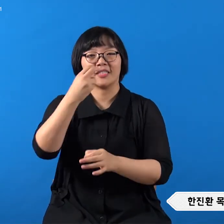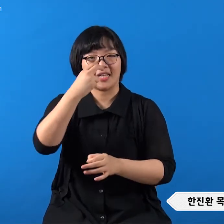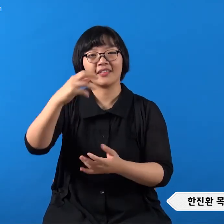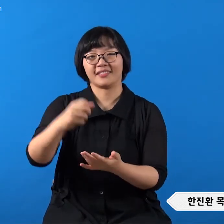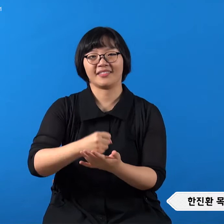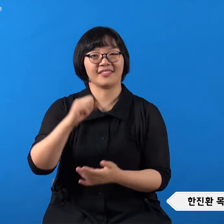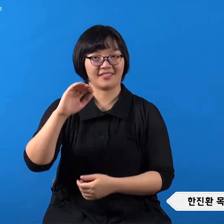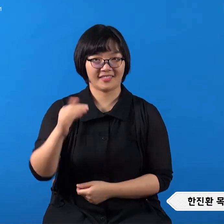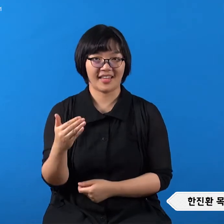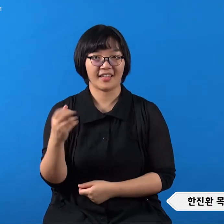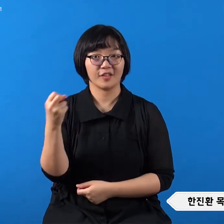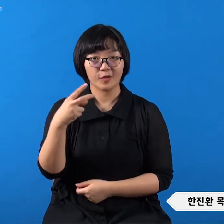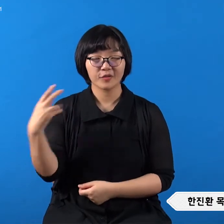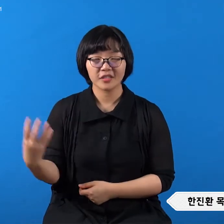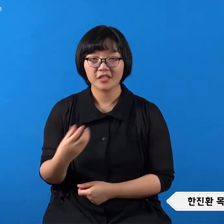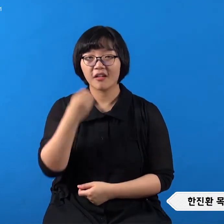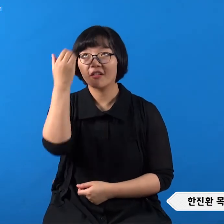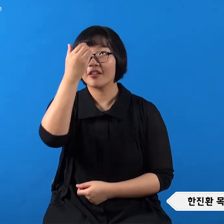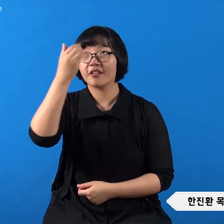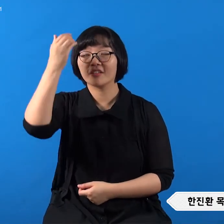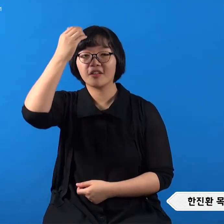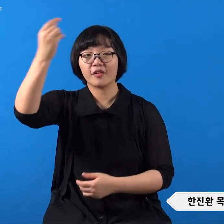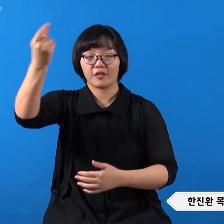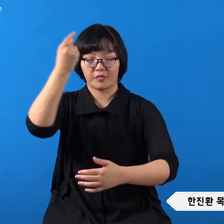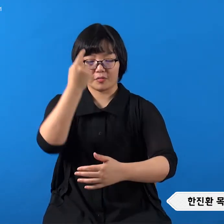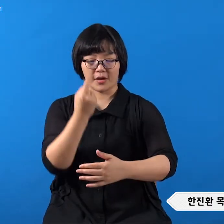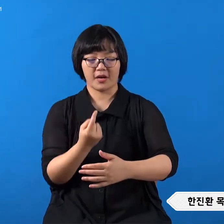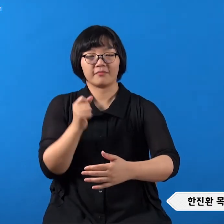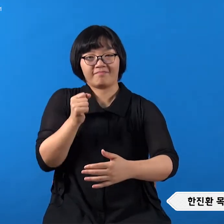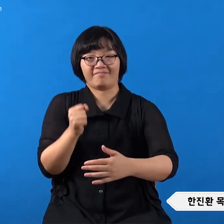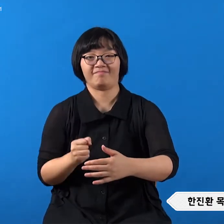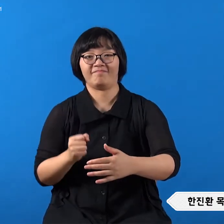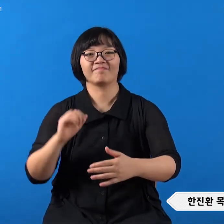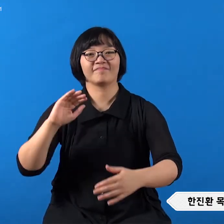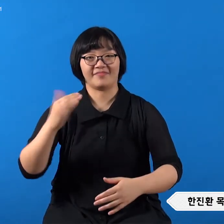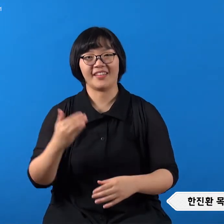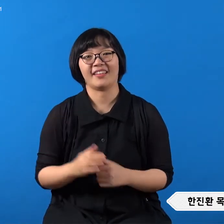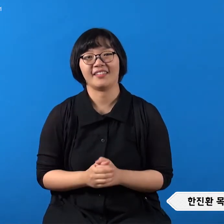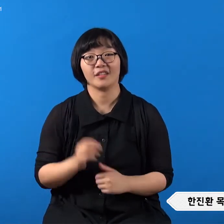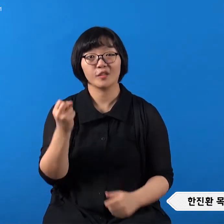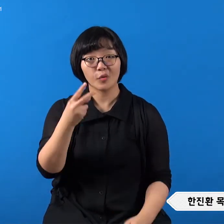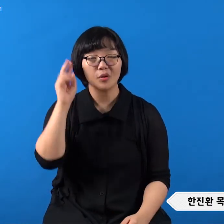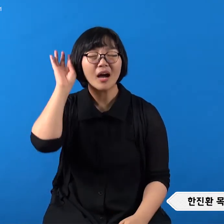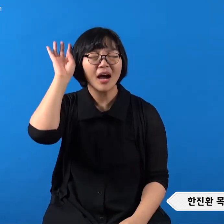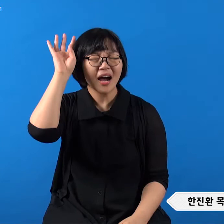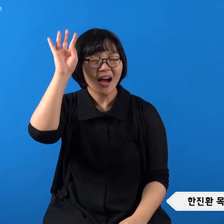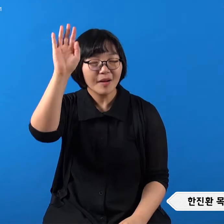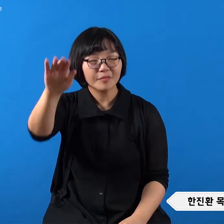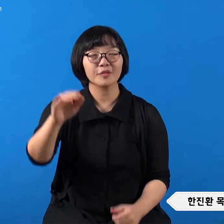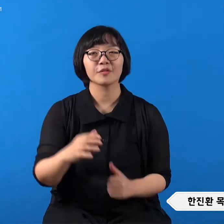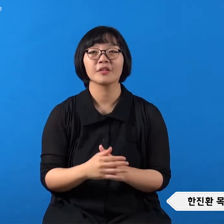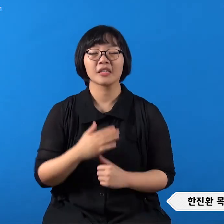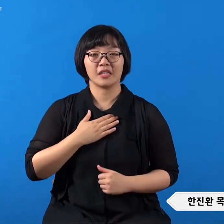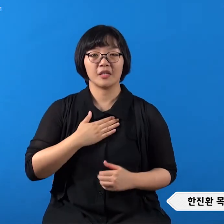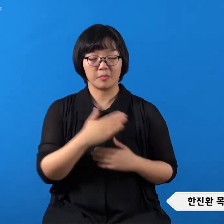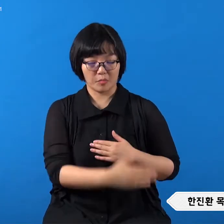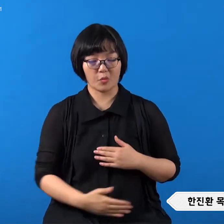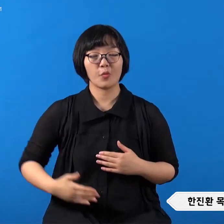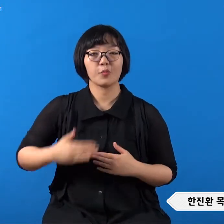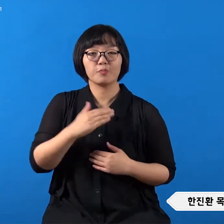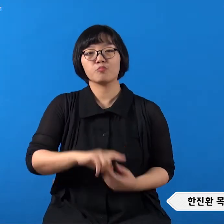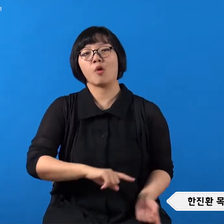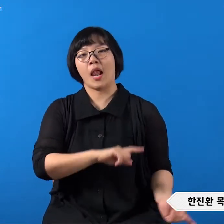하나님의 성령이 우리 속에 거하시게 되었습니다. 또 장차는 이 몸마저도 영광스러운